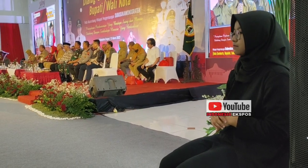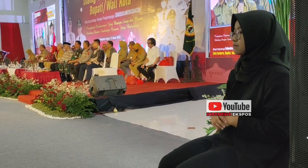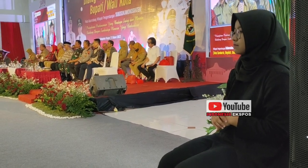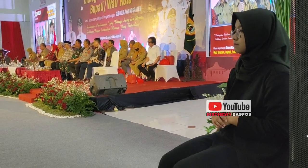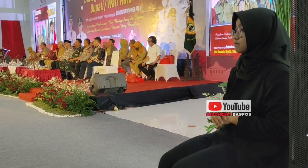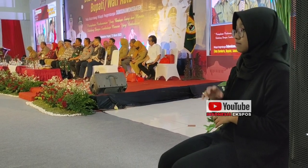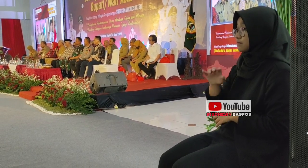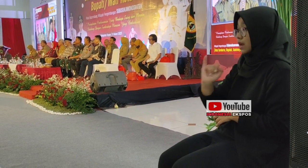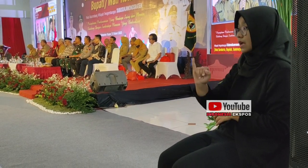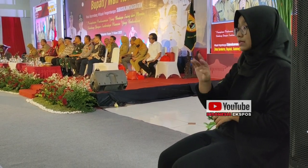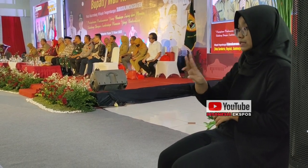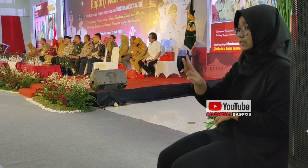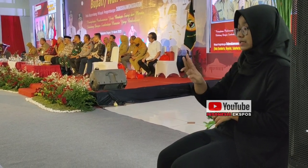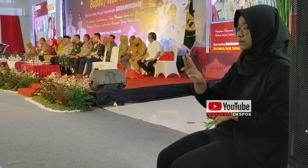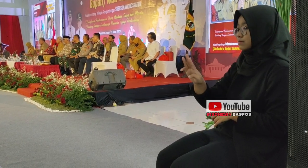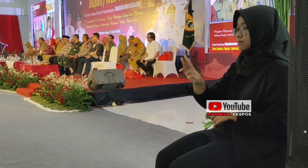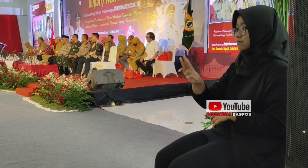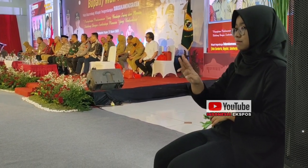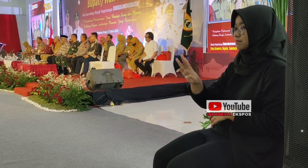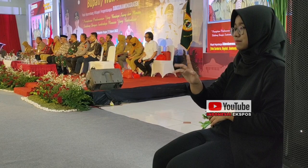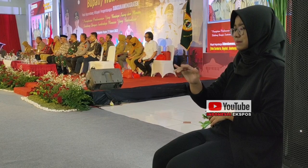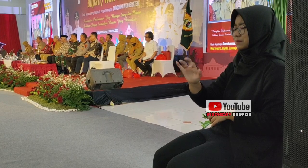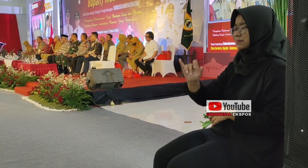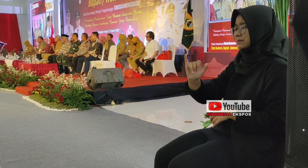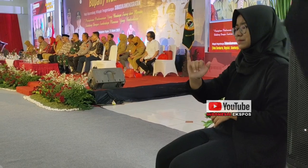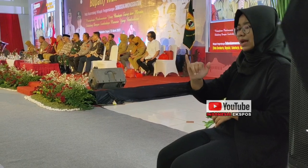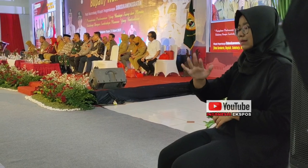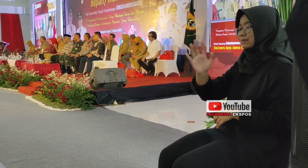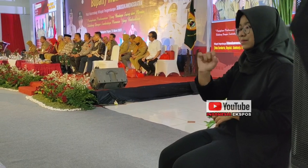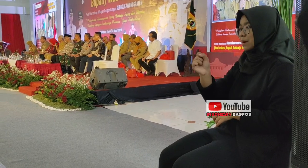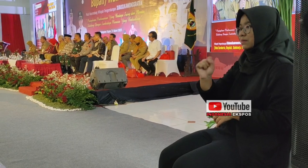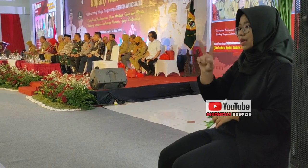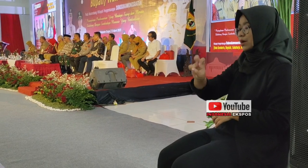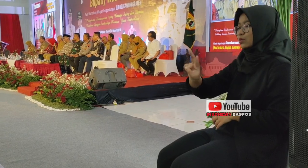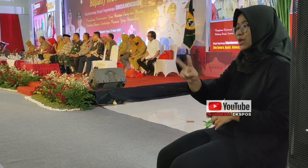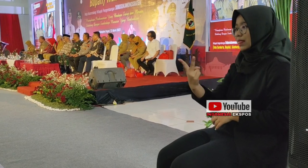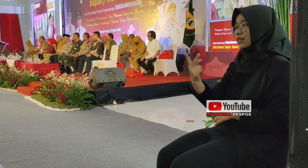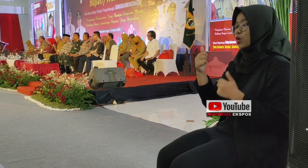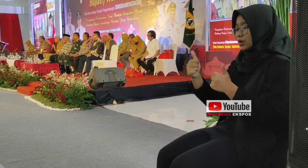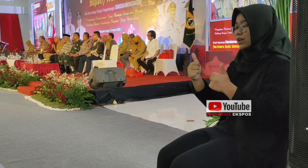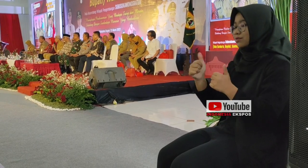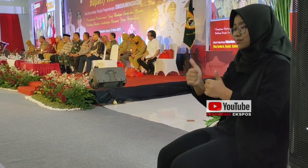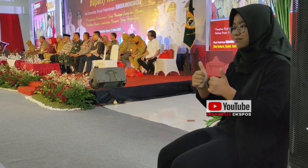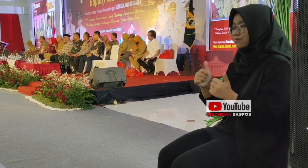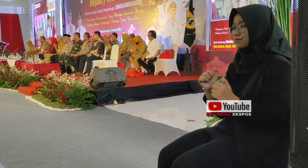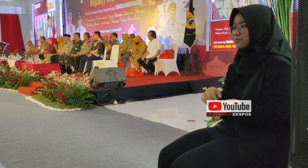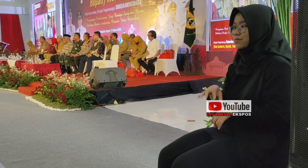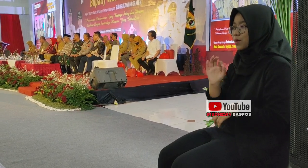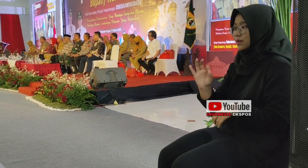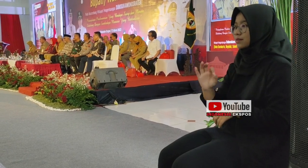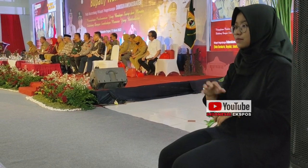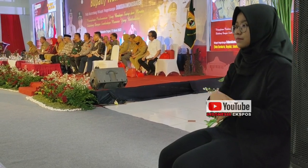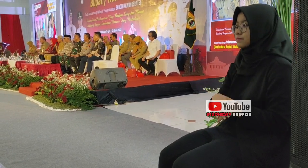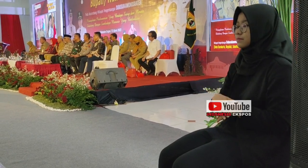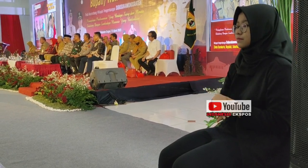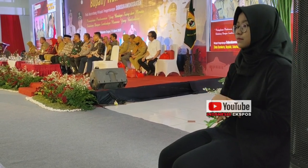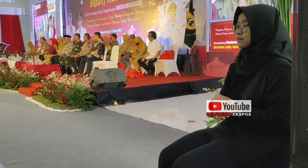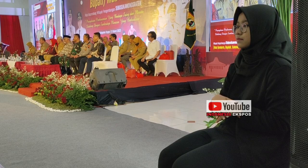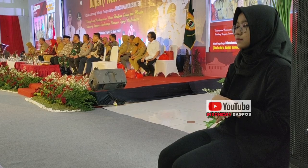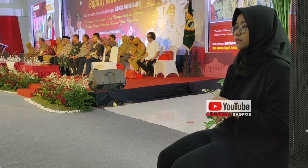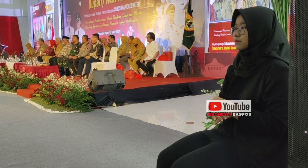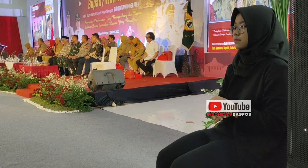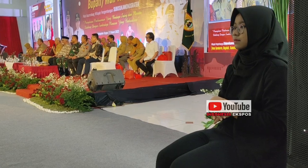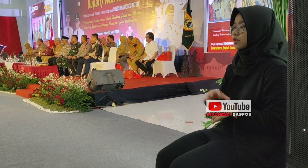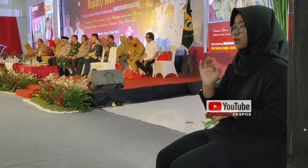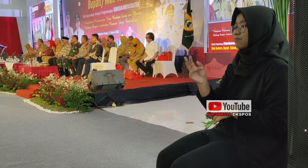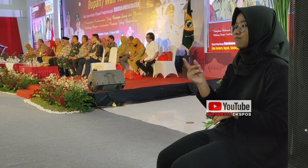oke. Jadi yang i3 itu cuman bisa. Iya, karena pokoknya raiso kutu diganti. Rasanya bermerek. Iya, ganti yang